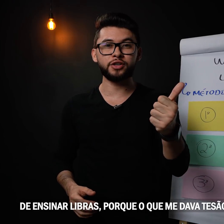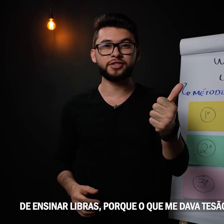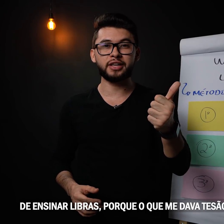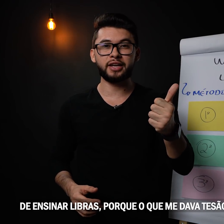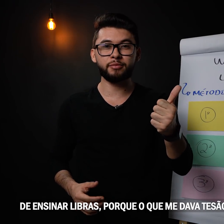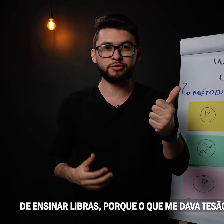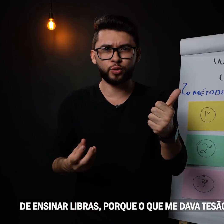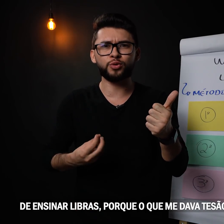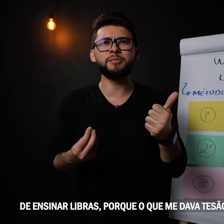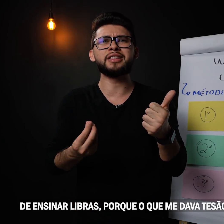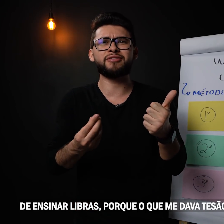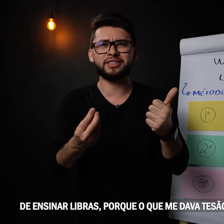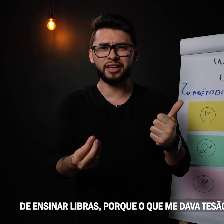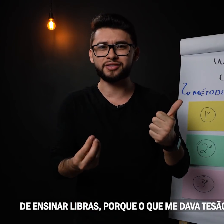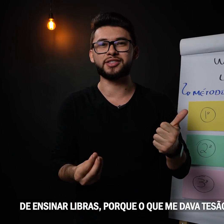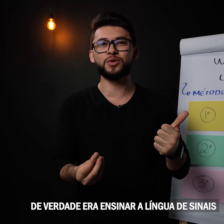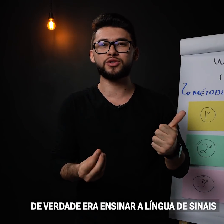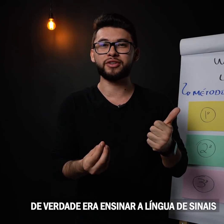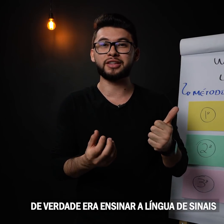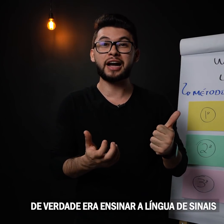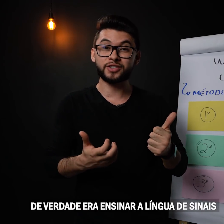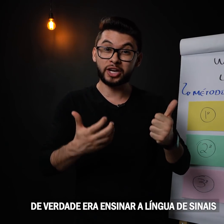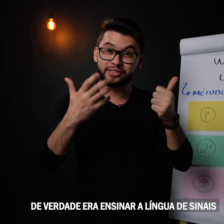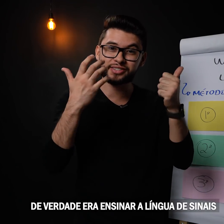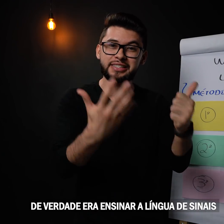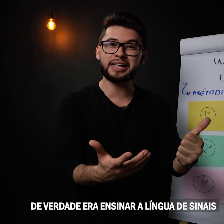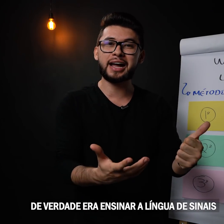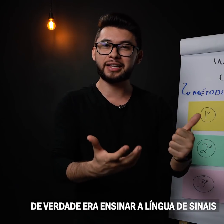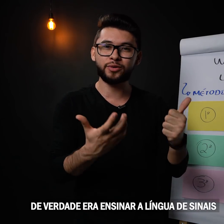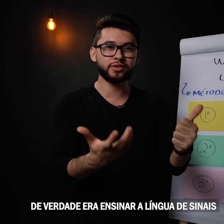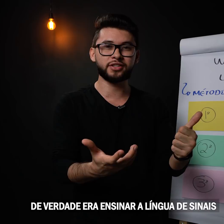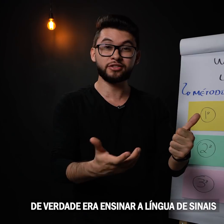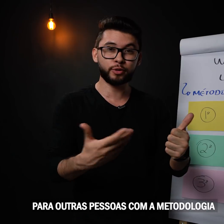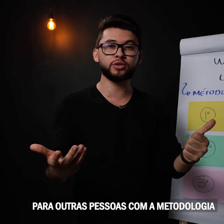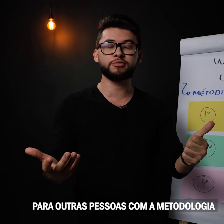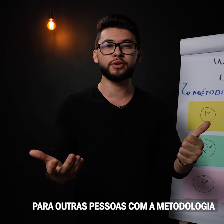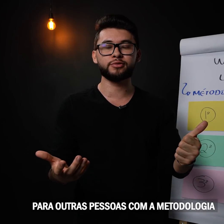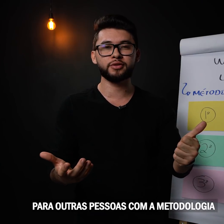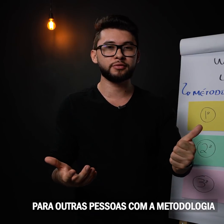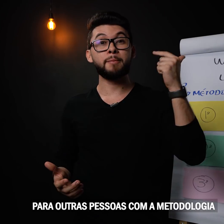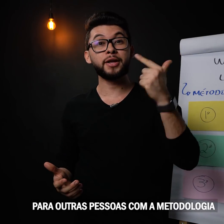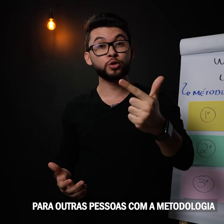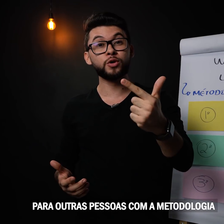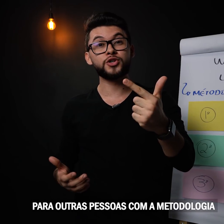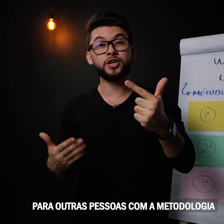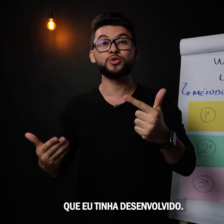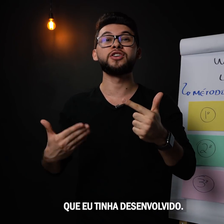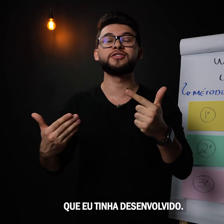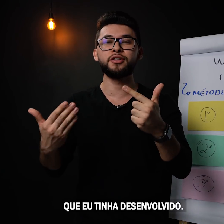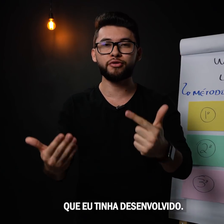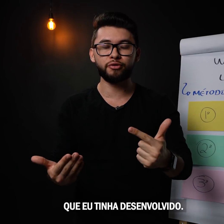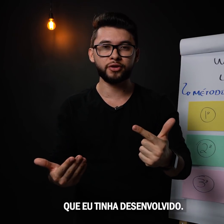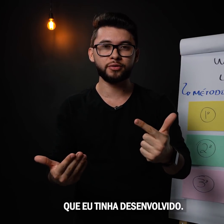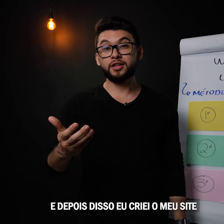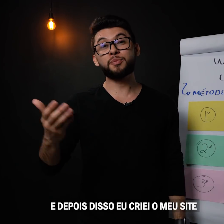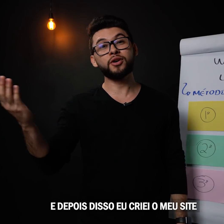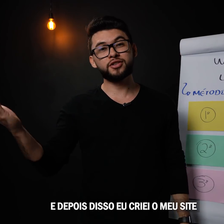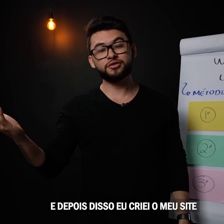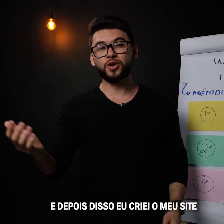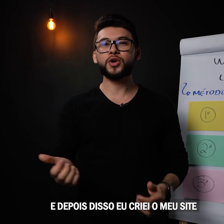ensinar Libras, porque o que me dava tesão de verdade era ensinar a língua de sinais para outras pessoas, com a metodologia que eu tinha desenvolvido. E depois disso, eu criei